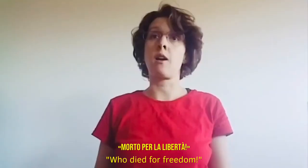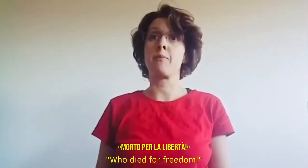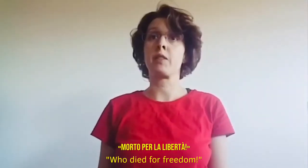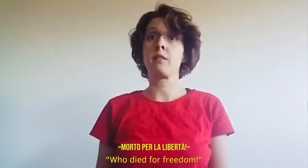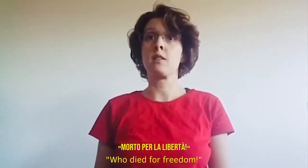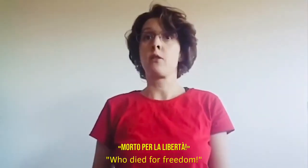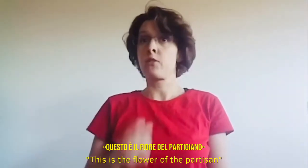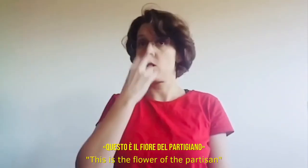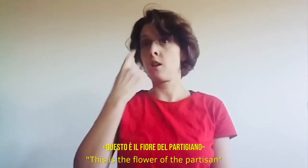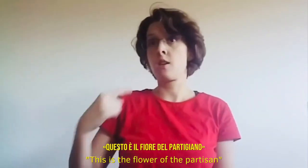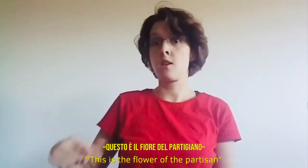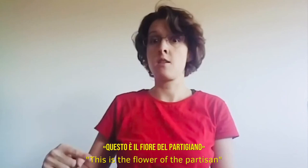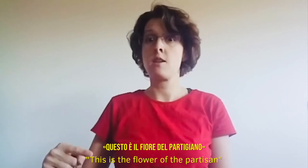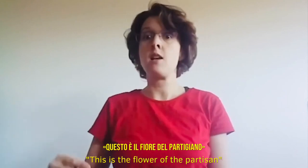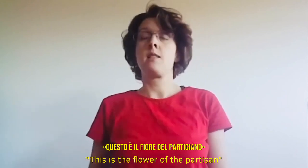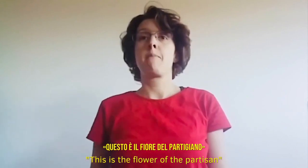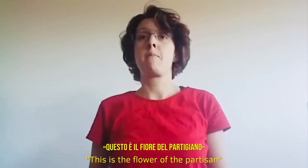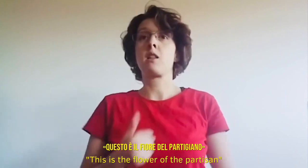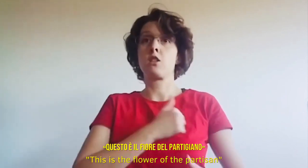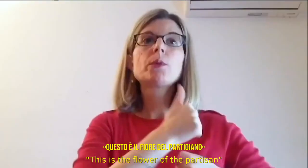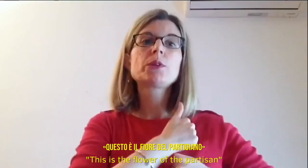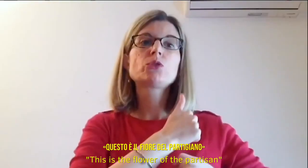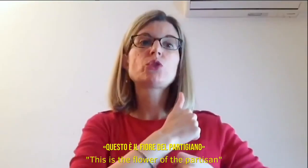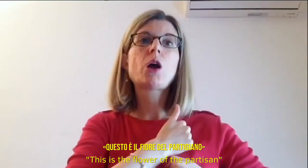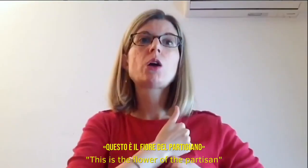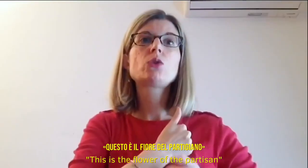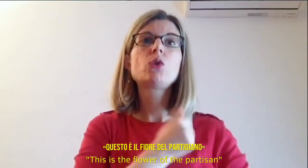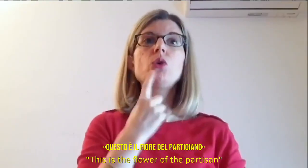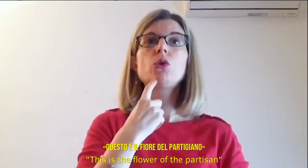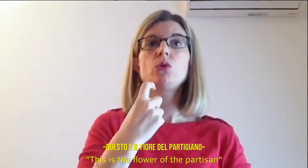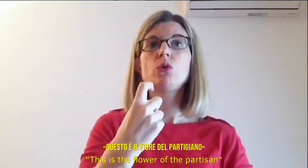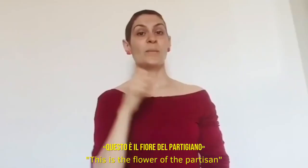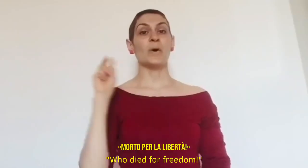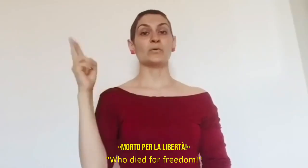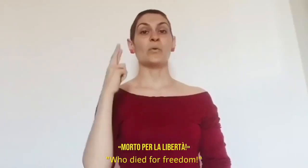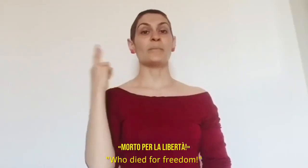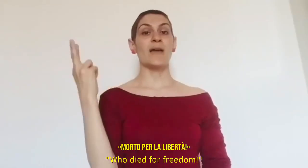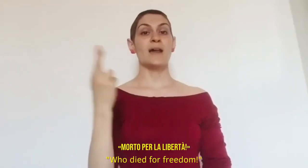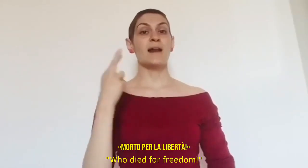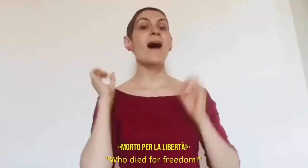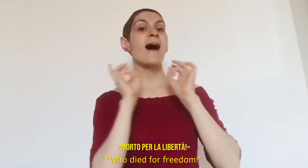Questo è il fiore del partigiano, morto per la